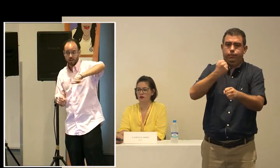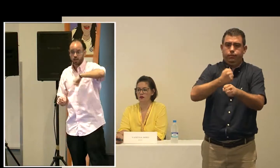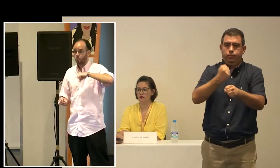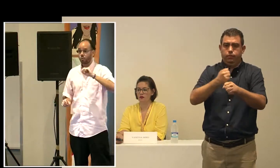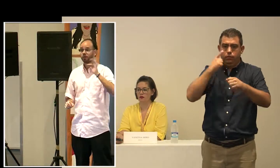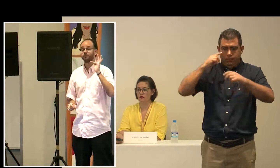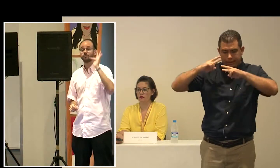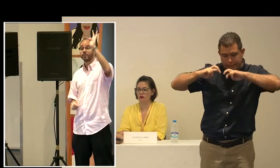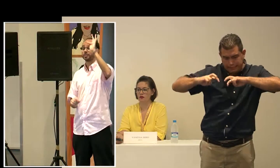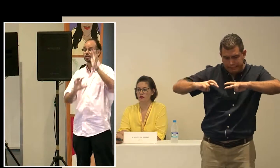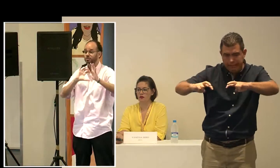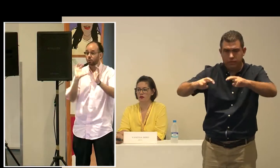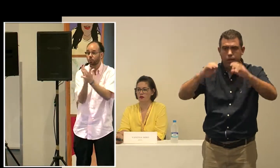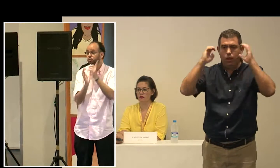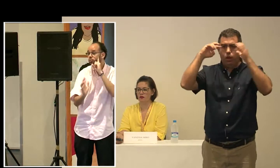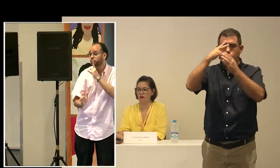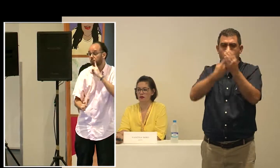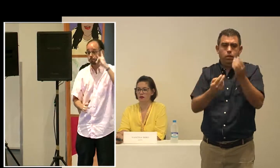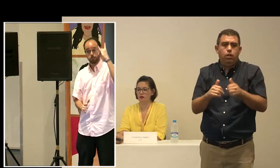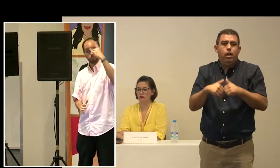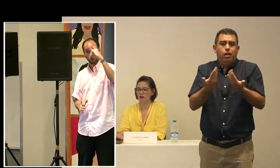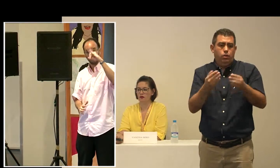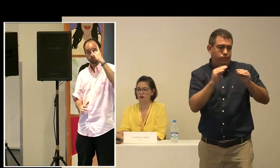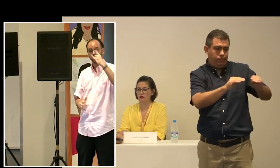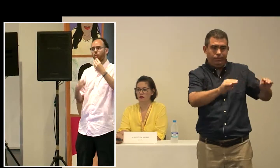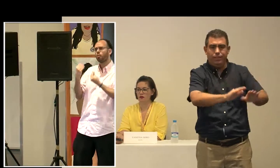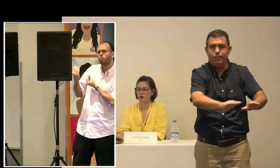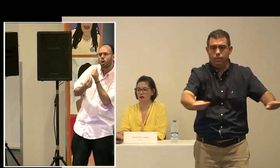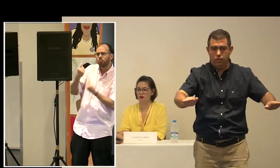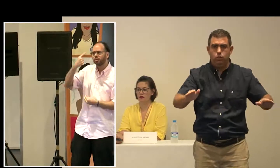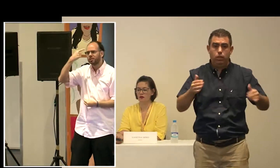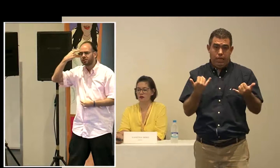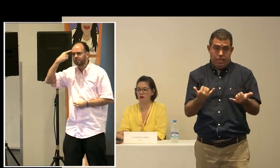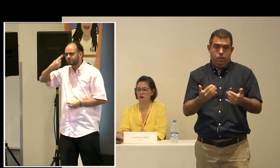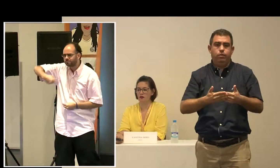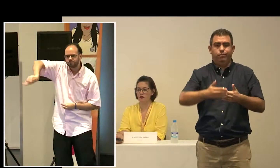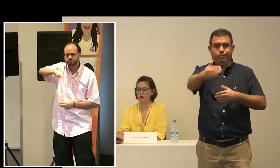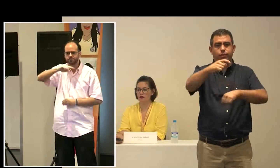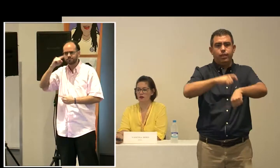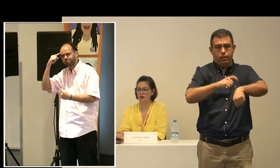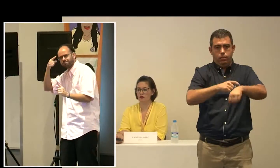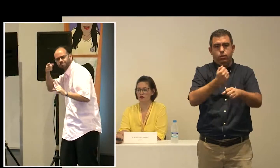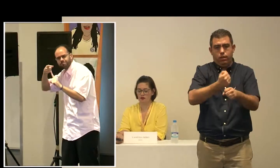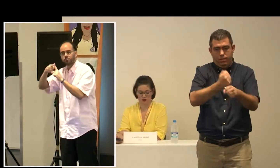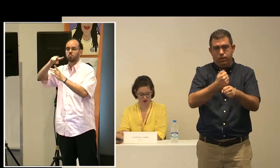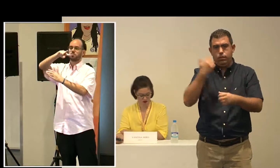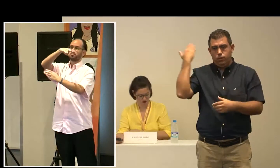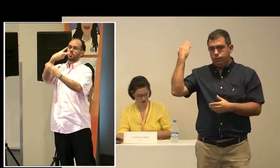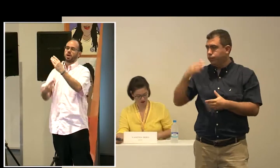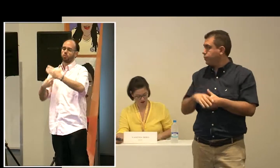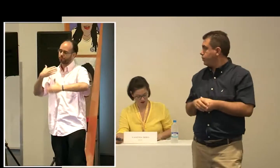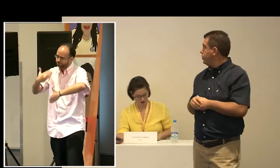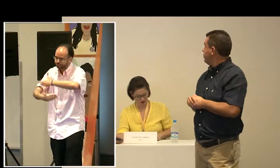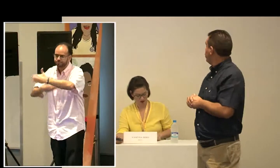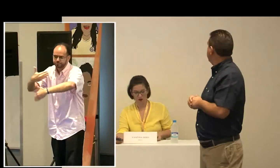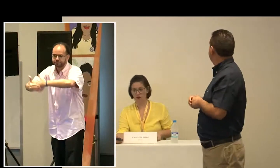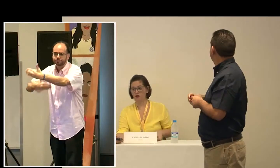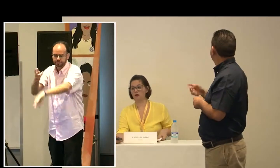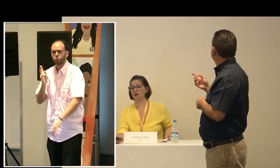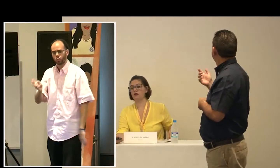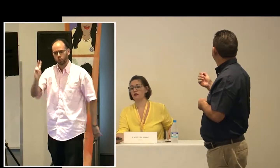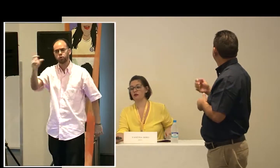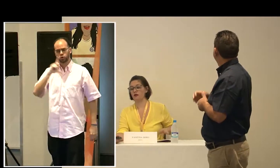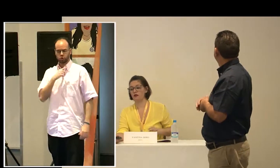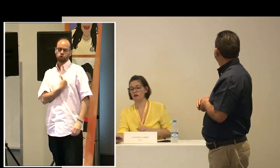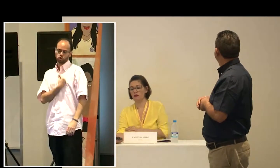continua nos patrocinando e no futuro nós pensamos como a Federação de Surda Boliviana